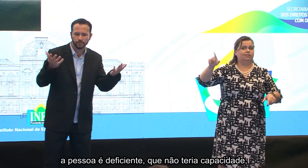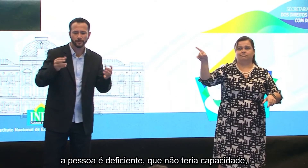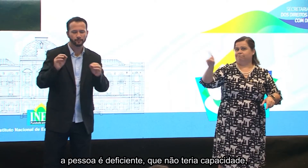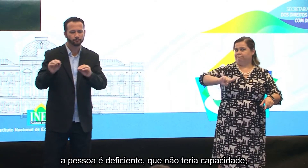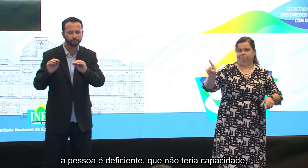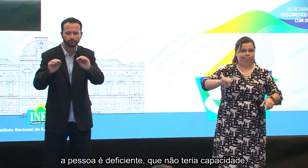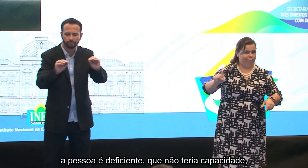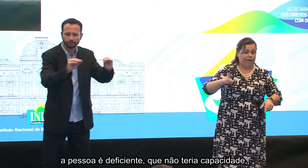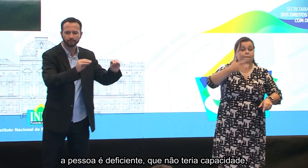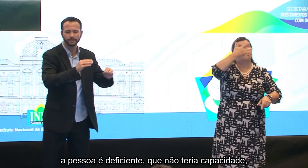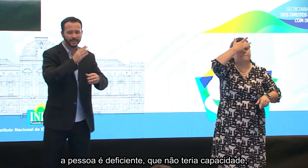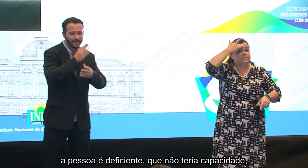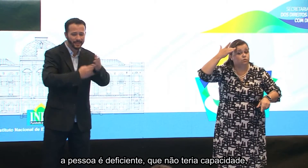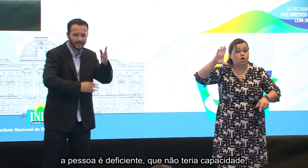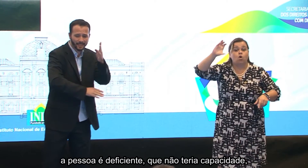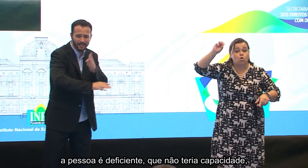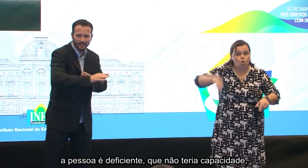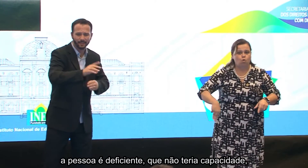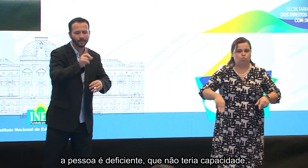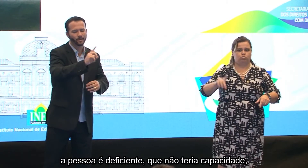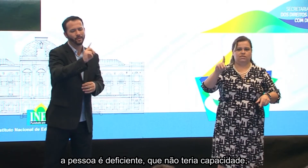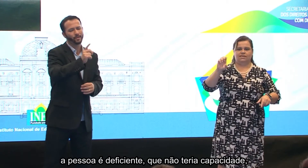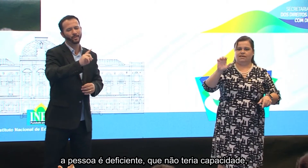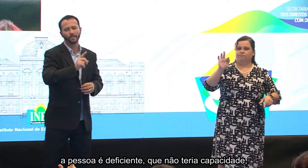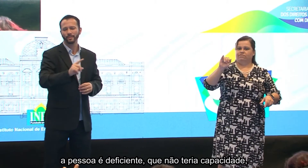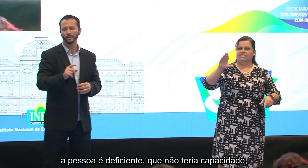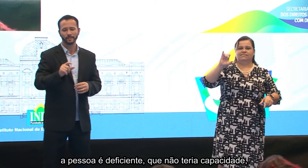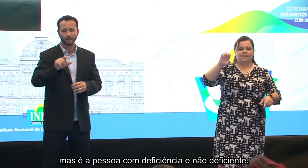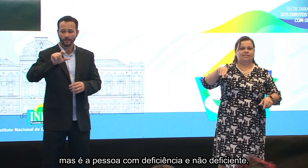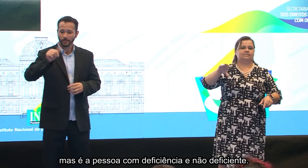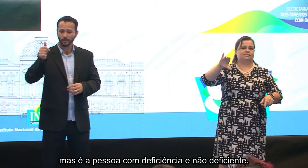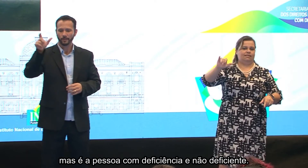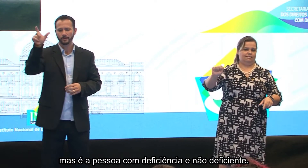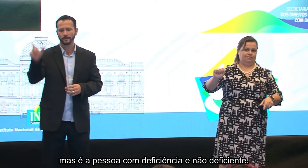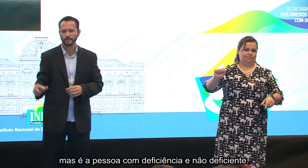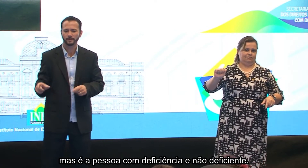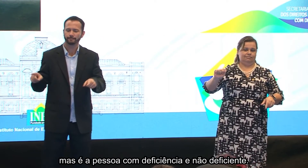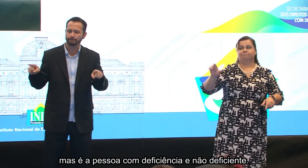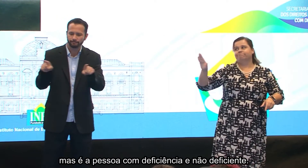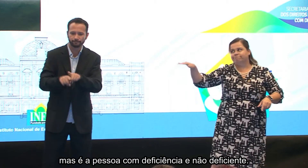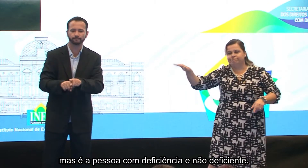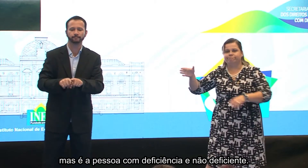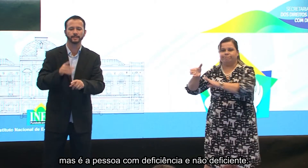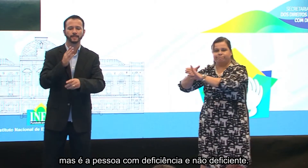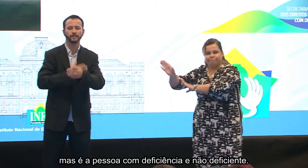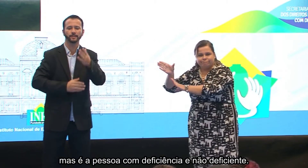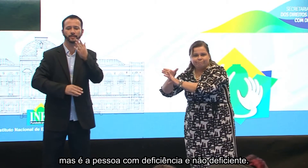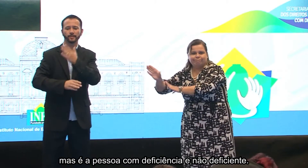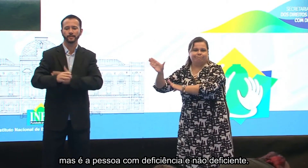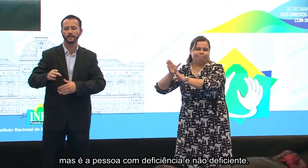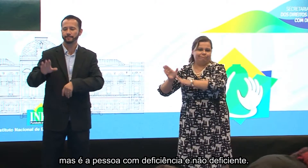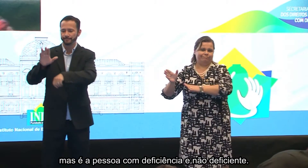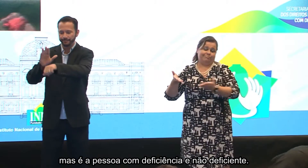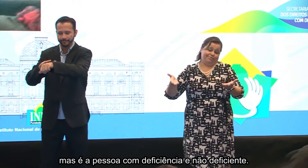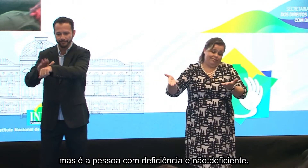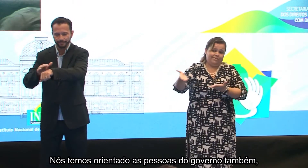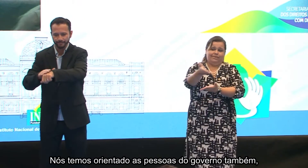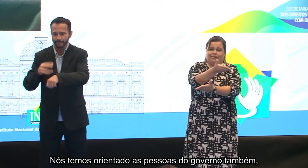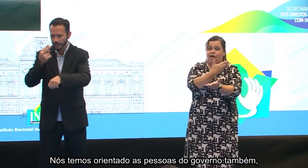a pessoa é deficiente, que não teria capacidade, mas é a pessoa com deficiência e não deficiente. Então, nós